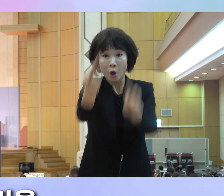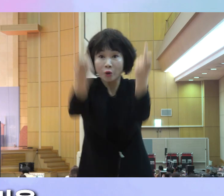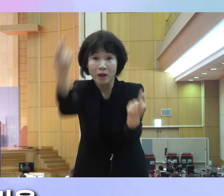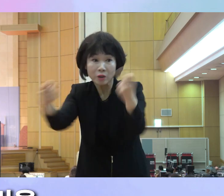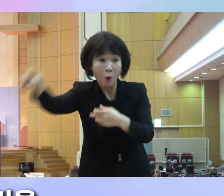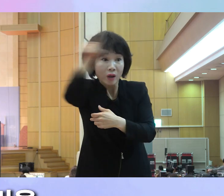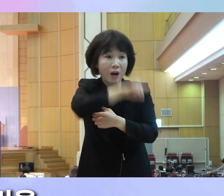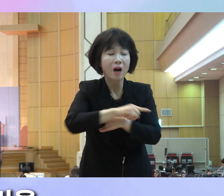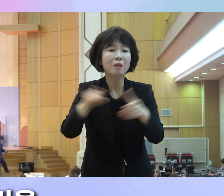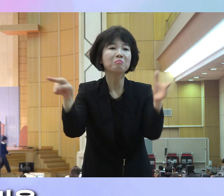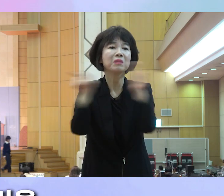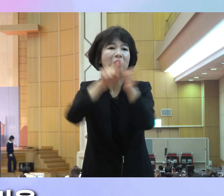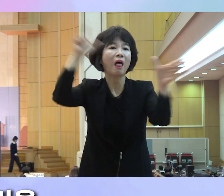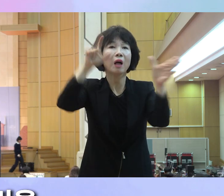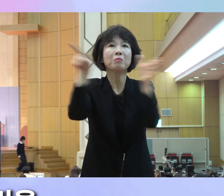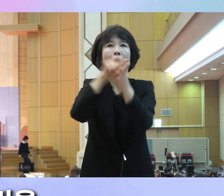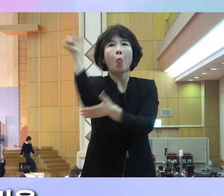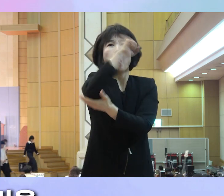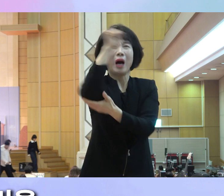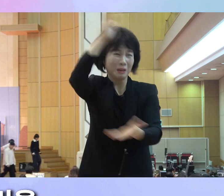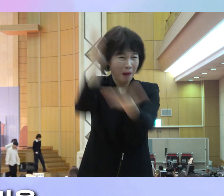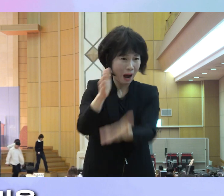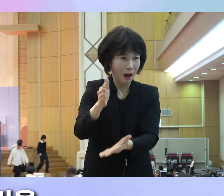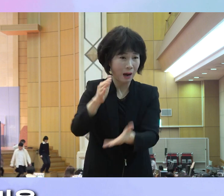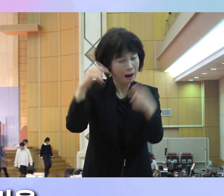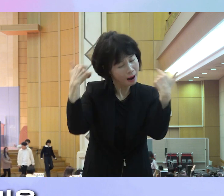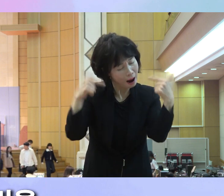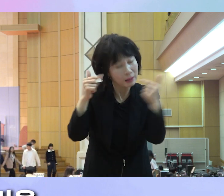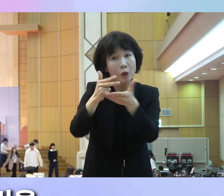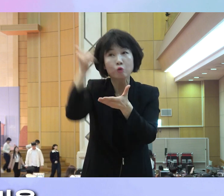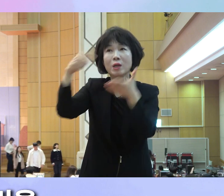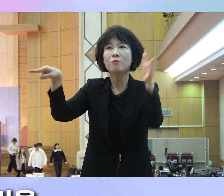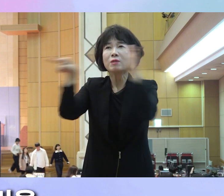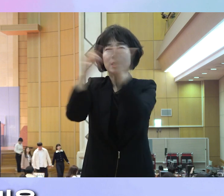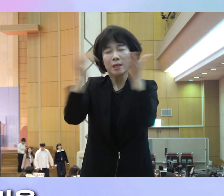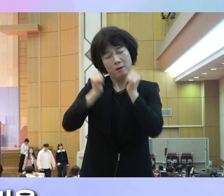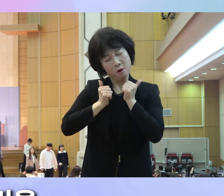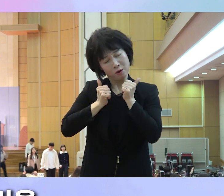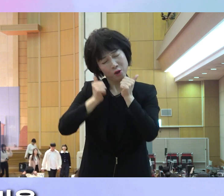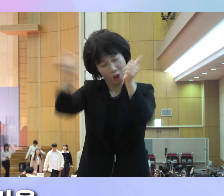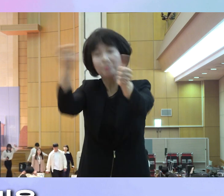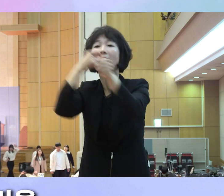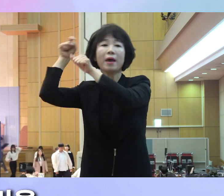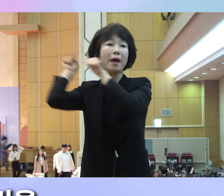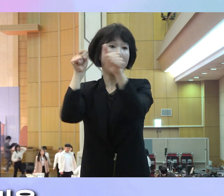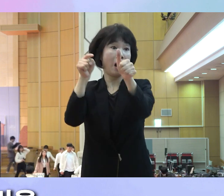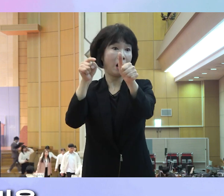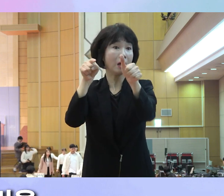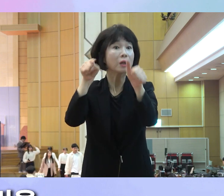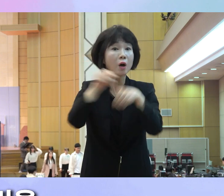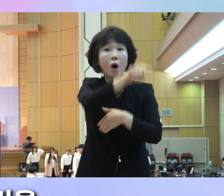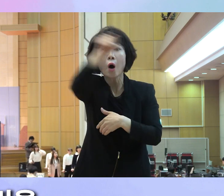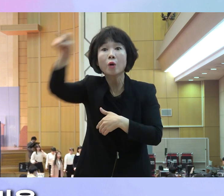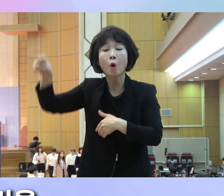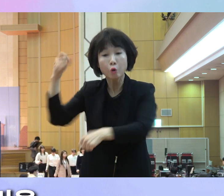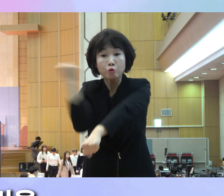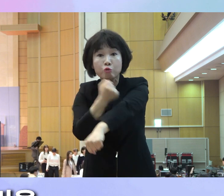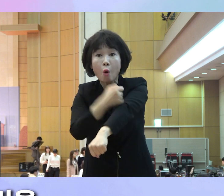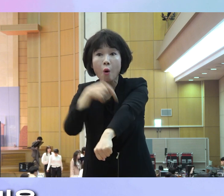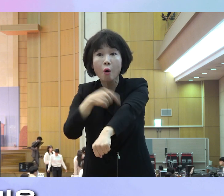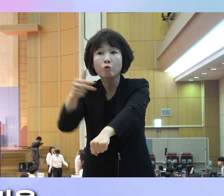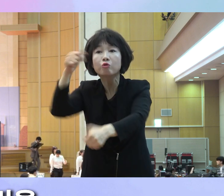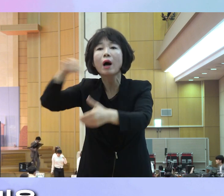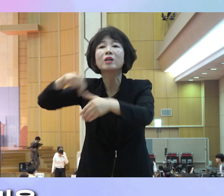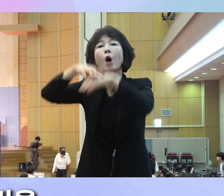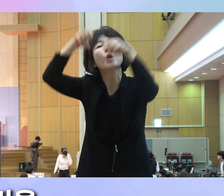형제들아 견고하며 흔들리지 말며 항상 주일에 더욱 힘쓰는 자들이 되라. 이는 너희 수고가 주